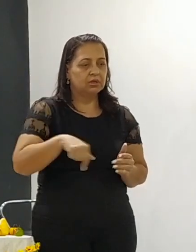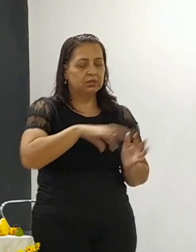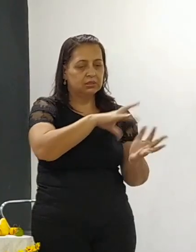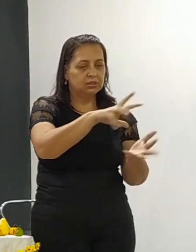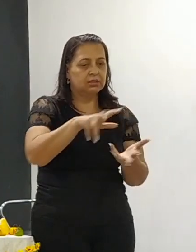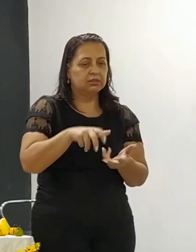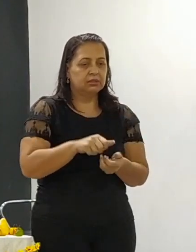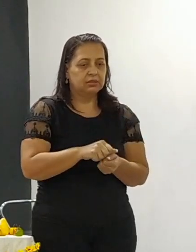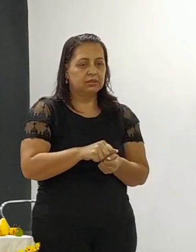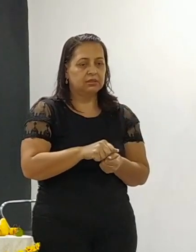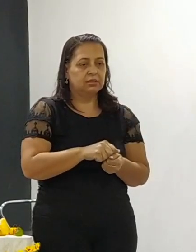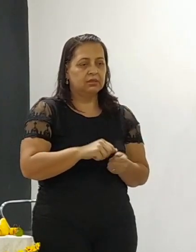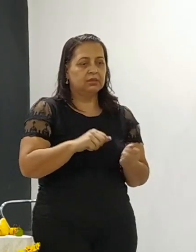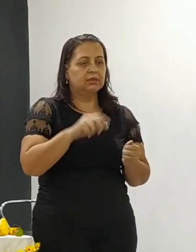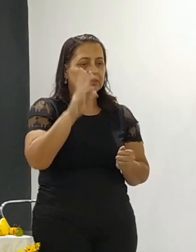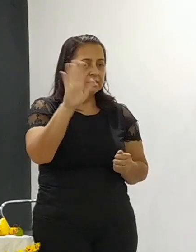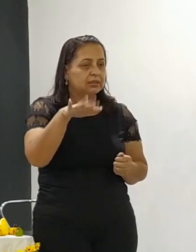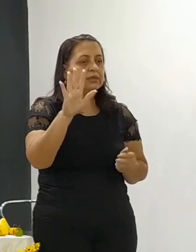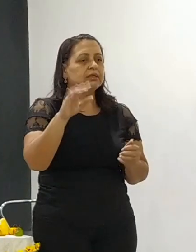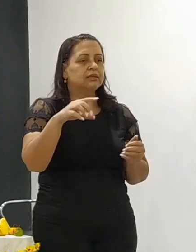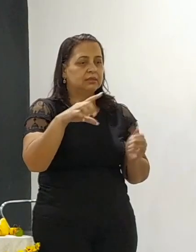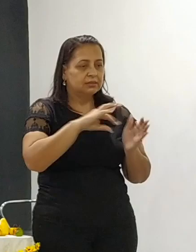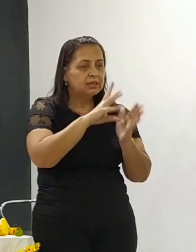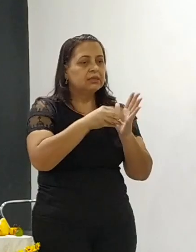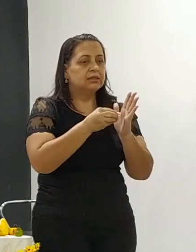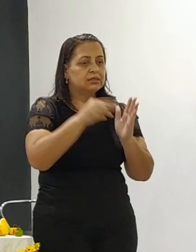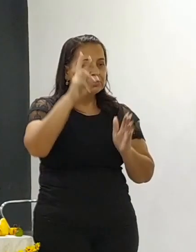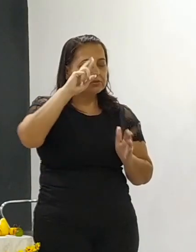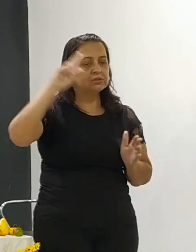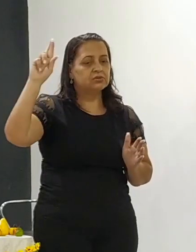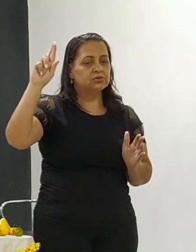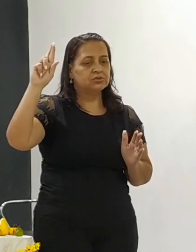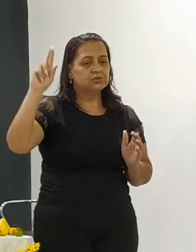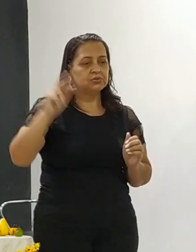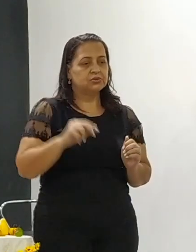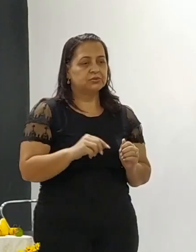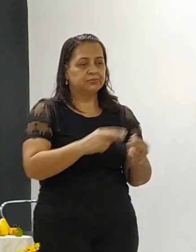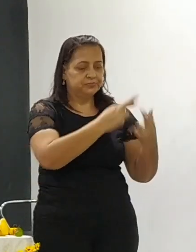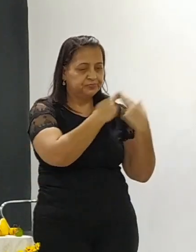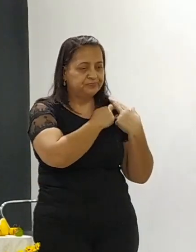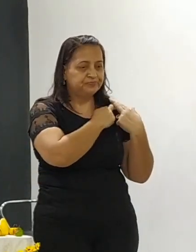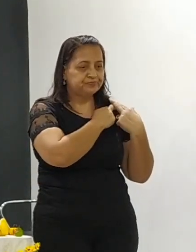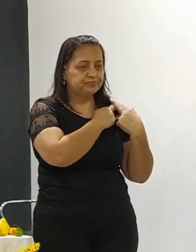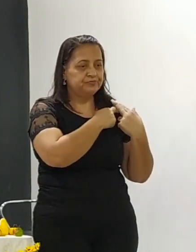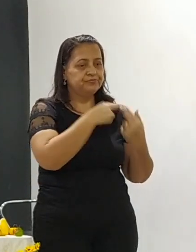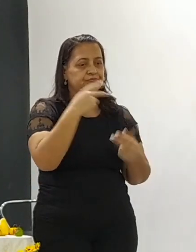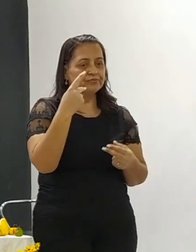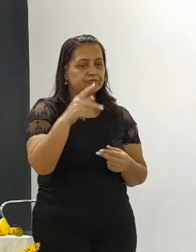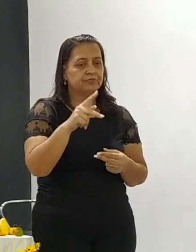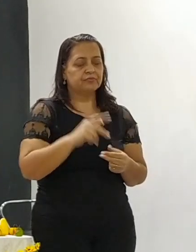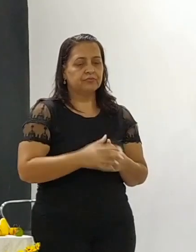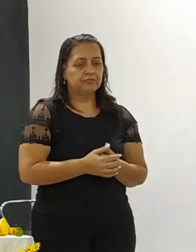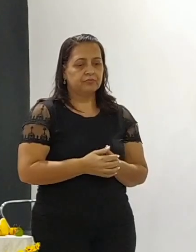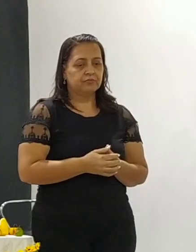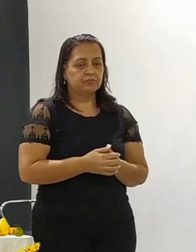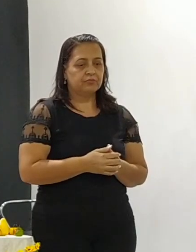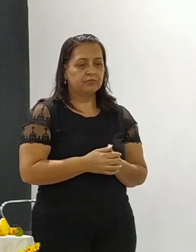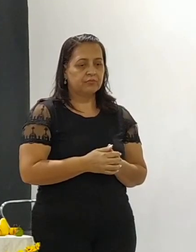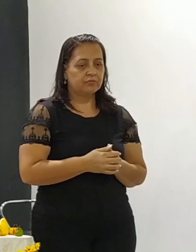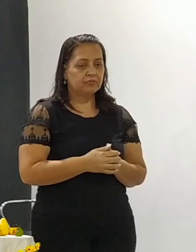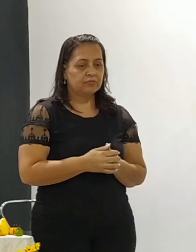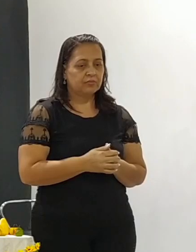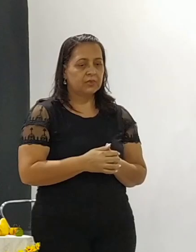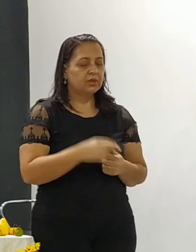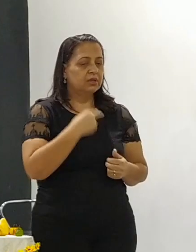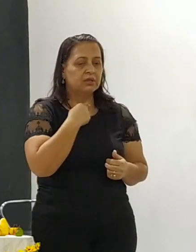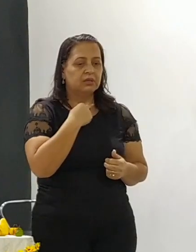Tem igreja do Senhor Jesus? Essa tarefa é você. Essa tarefa é intransferível. Nós